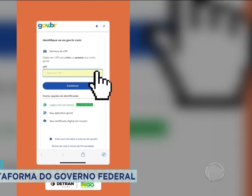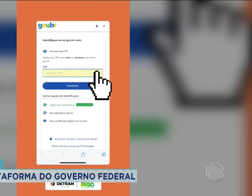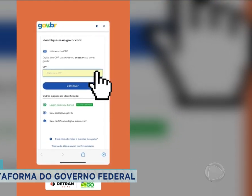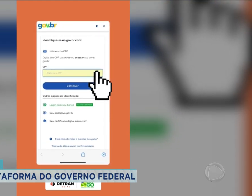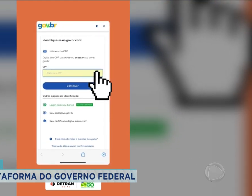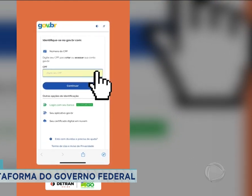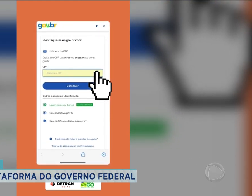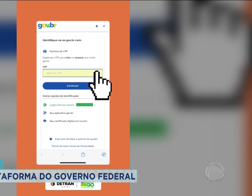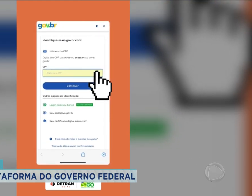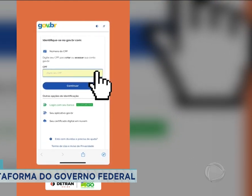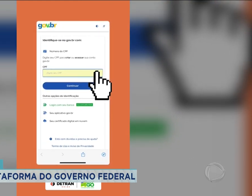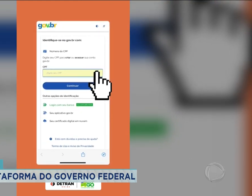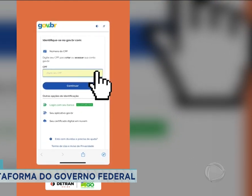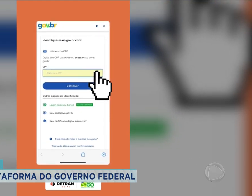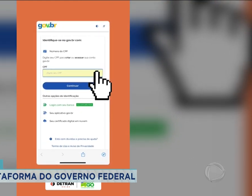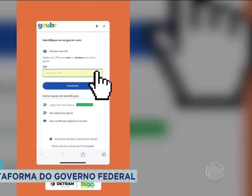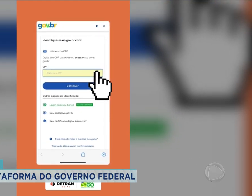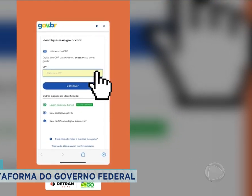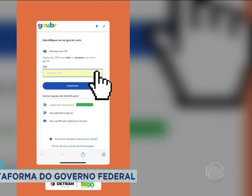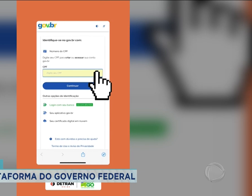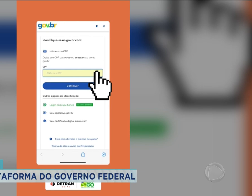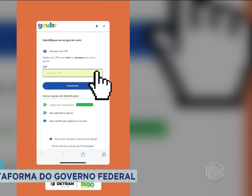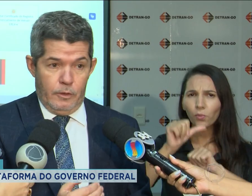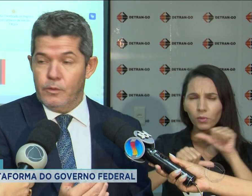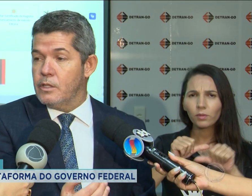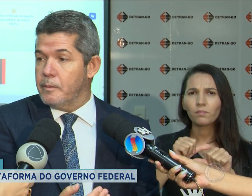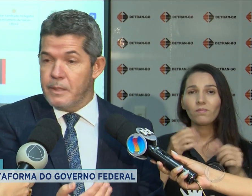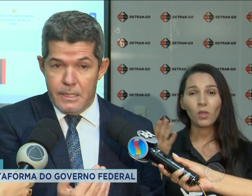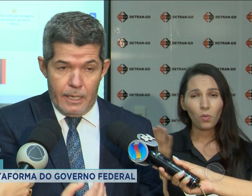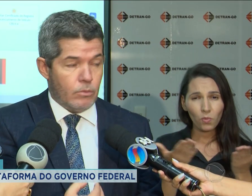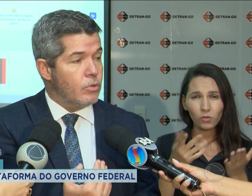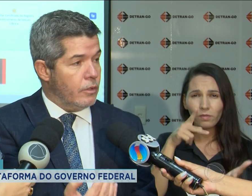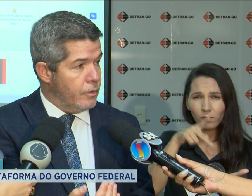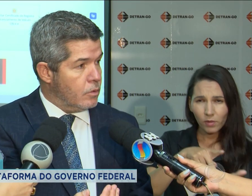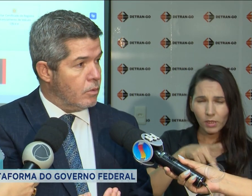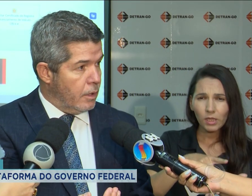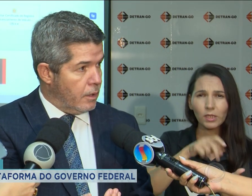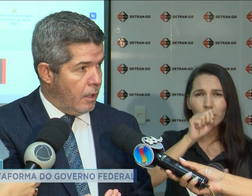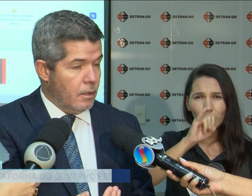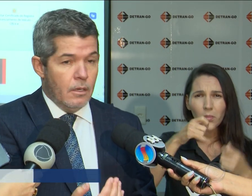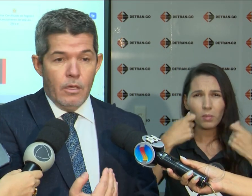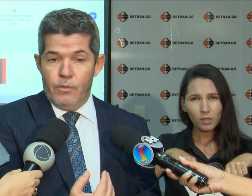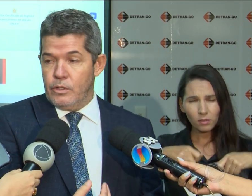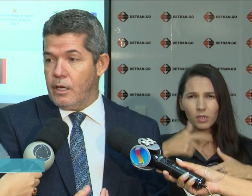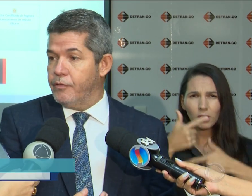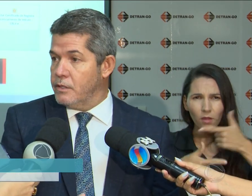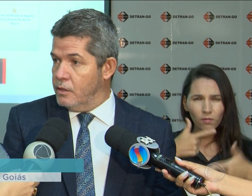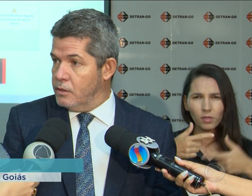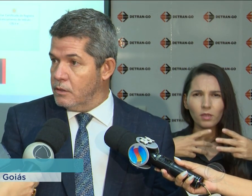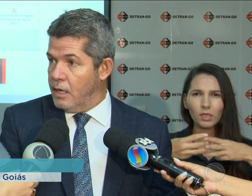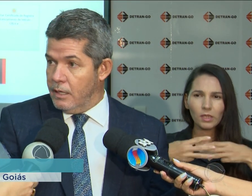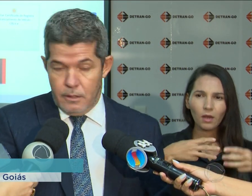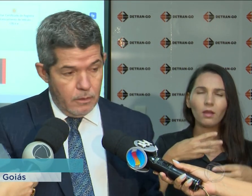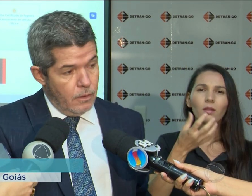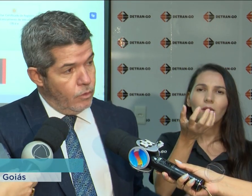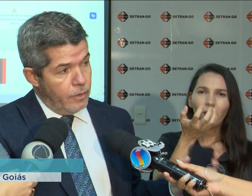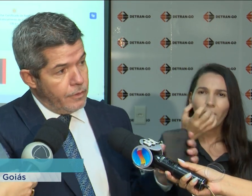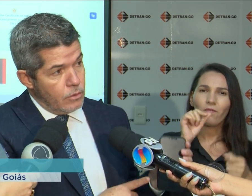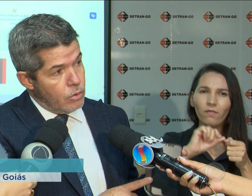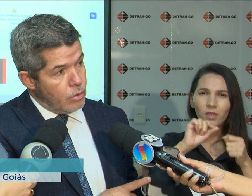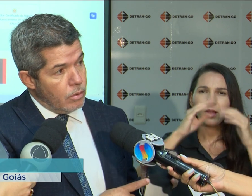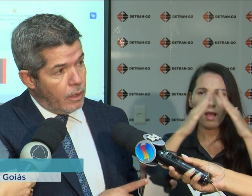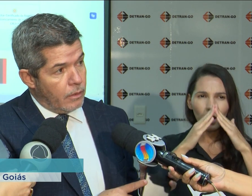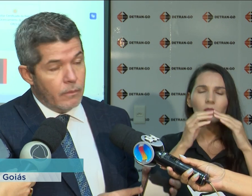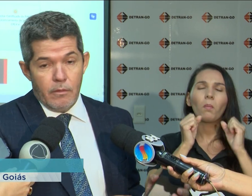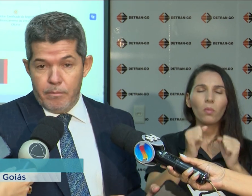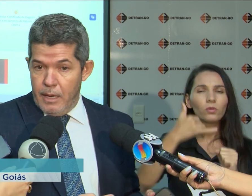senha da plataforma goov.br do governo federal Se você precisar de um serviço do Detran e você você quer fazer de casa você vai